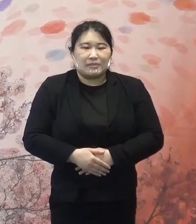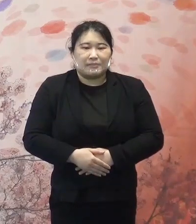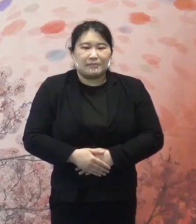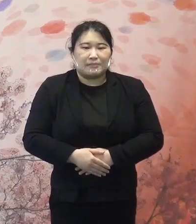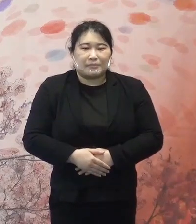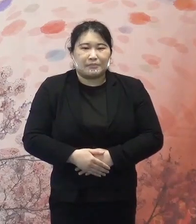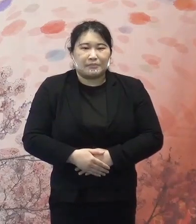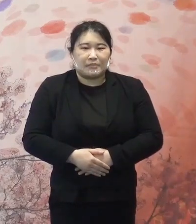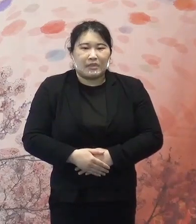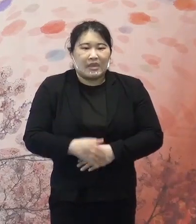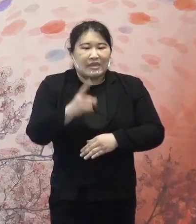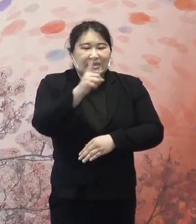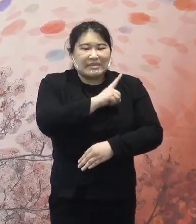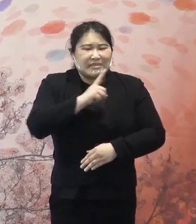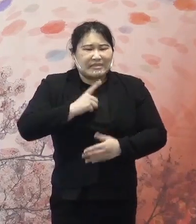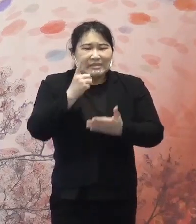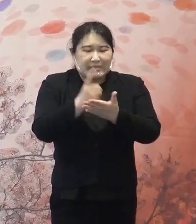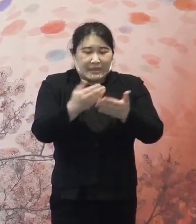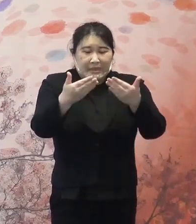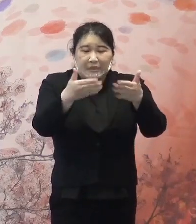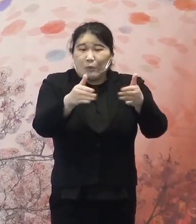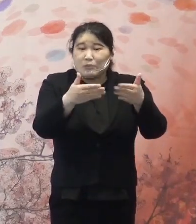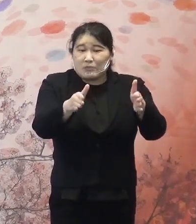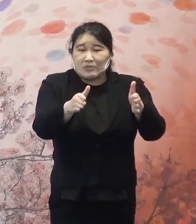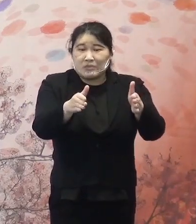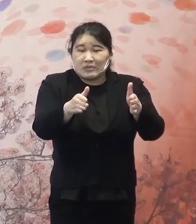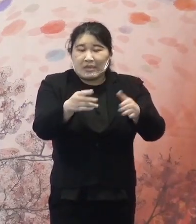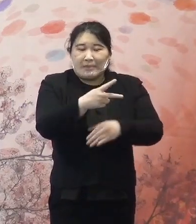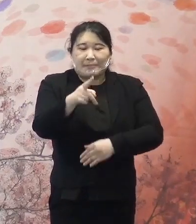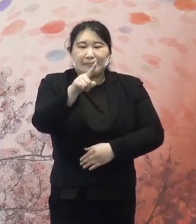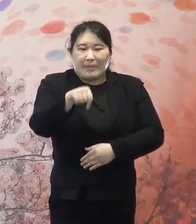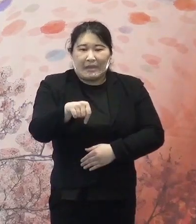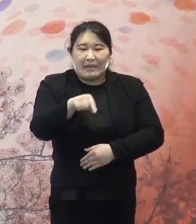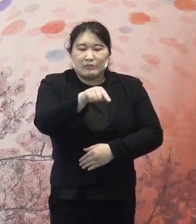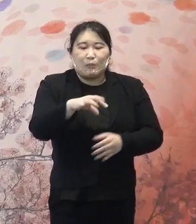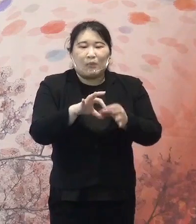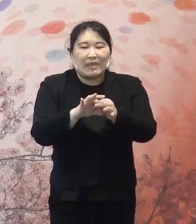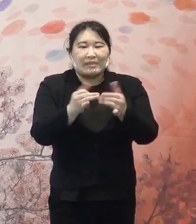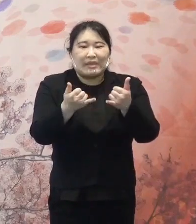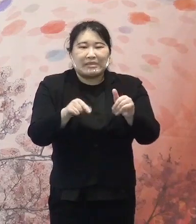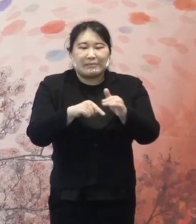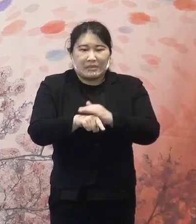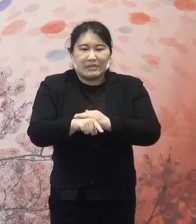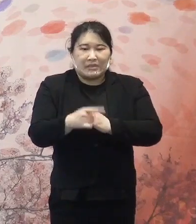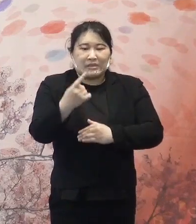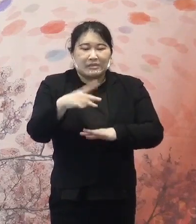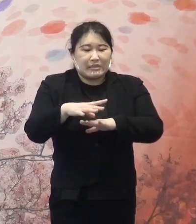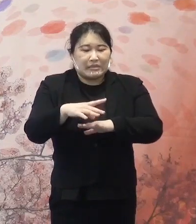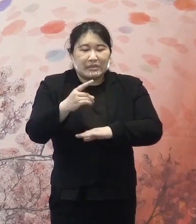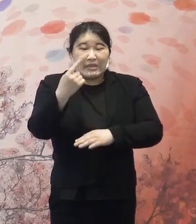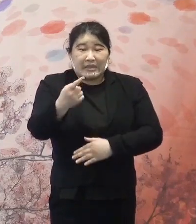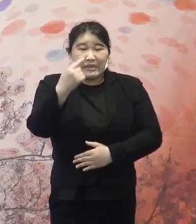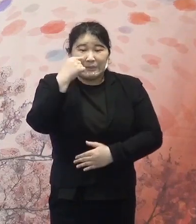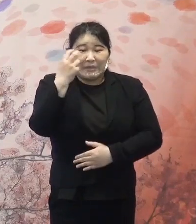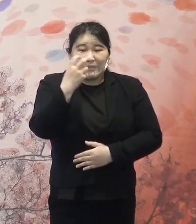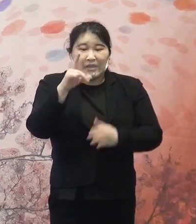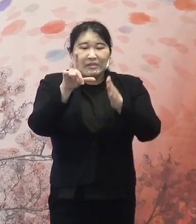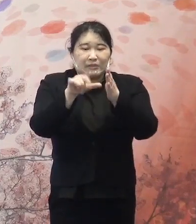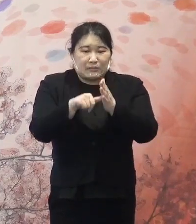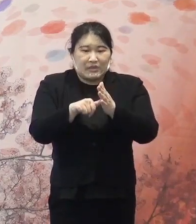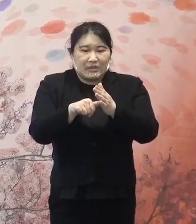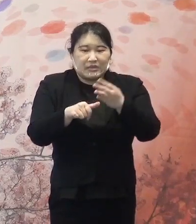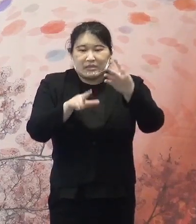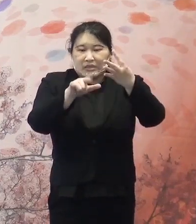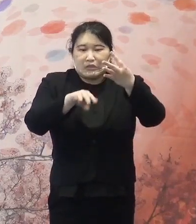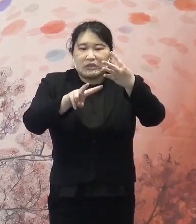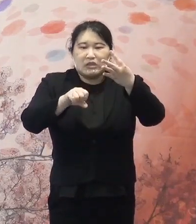日だけ開けたバーになりますでしょうか。こちらの関係、この方一度 PCR 検査陰性を確認しております。4月